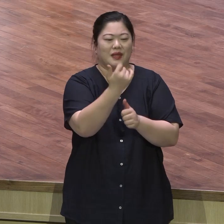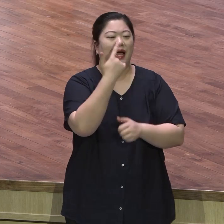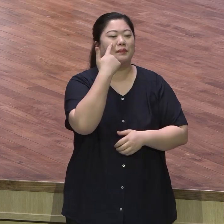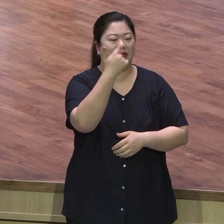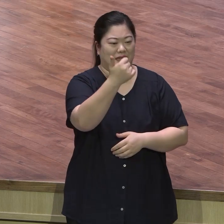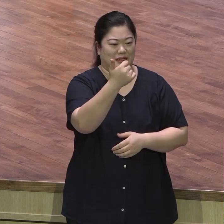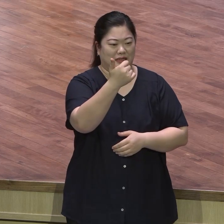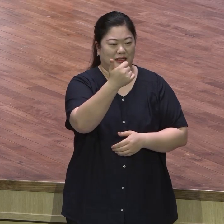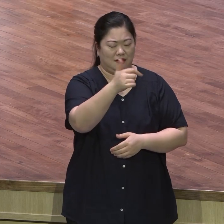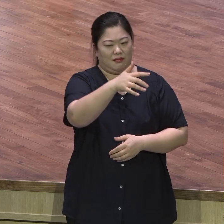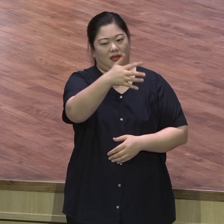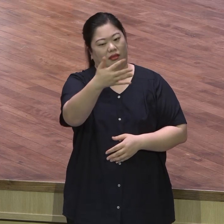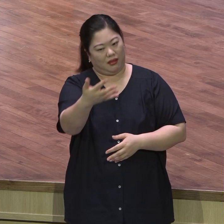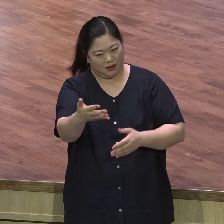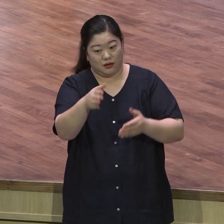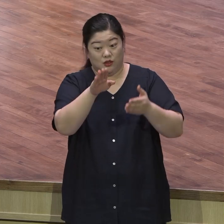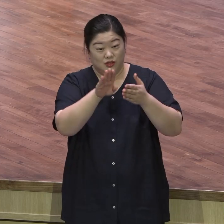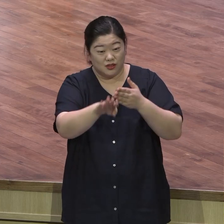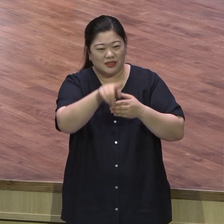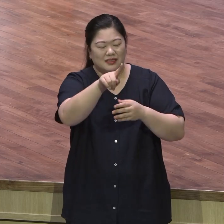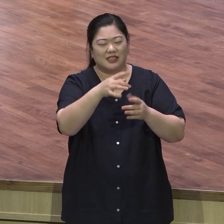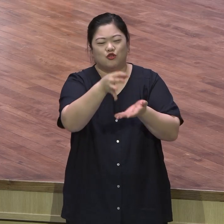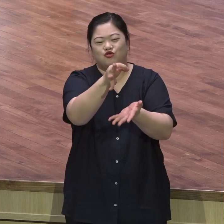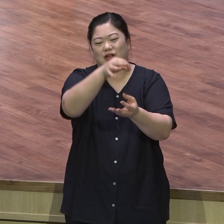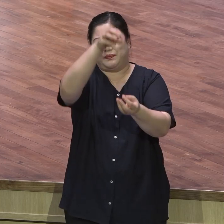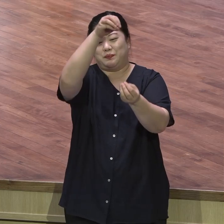유산을 섰대요. 교회에 받자.